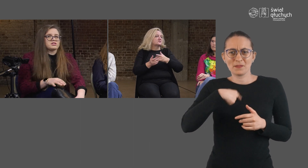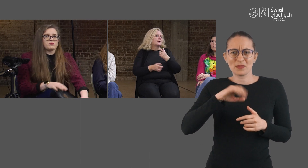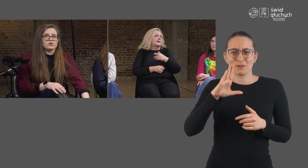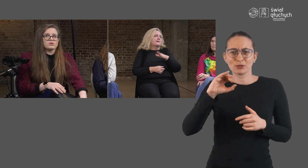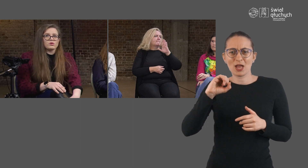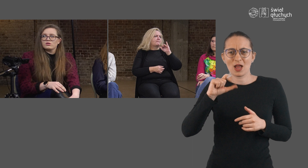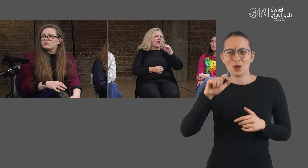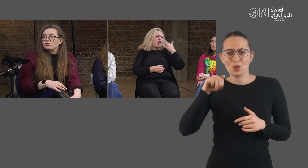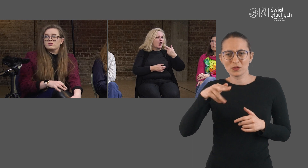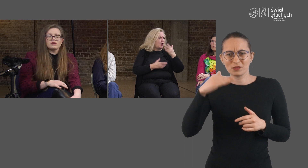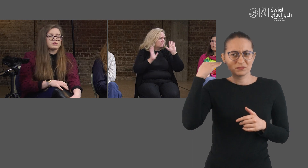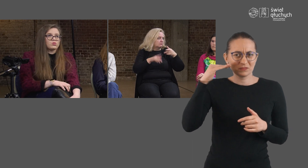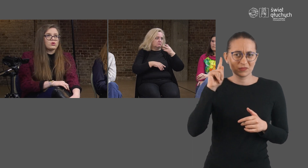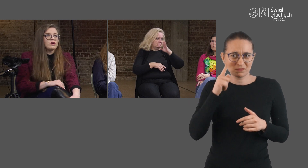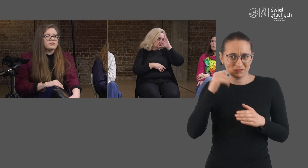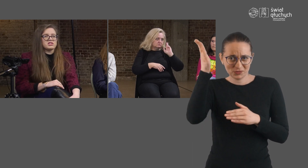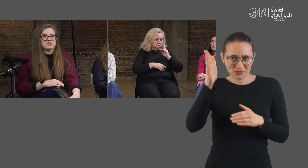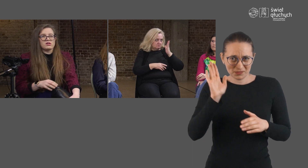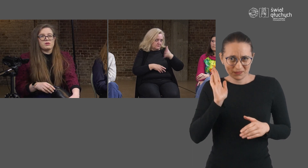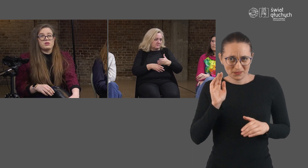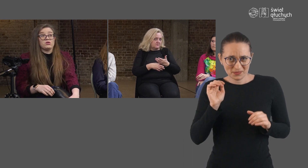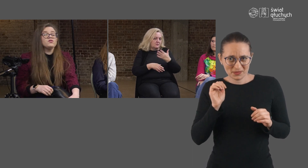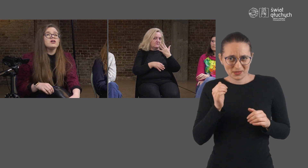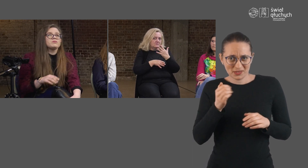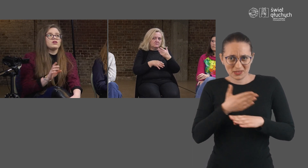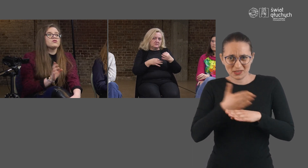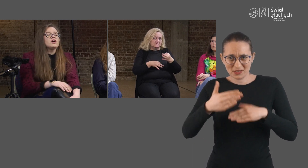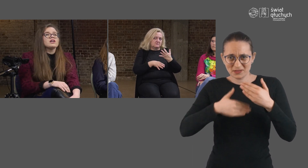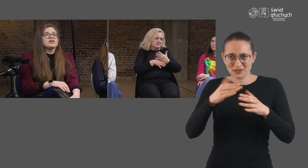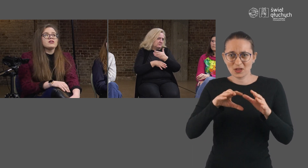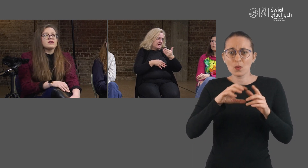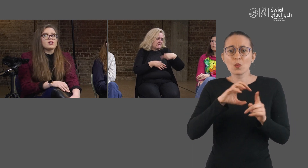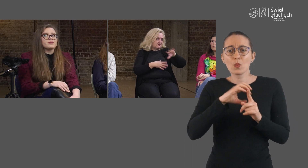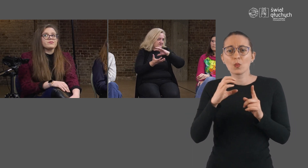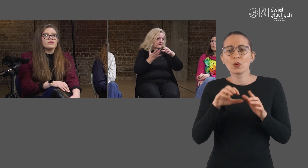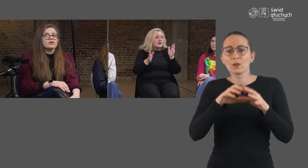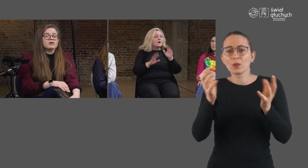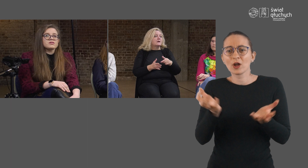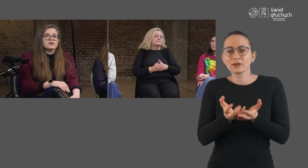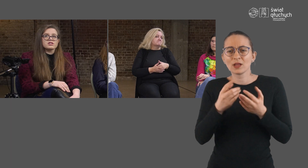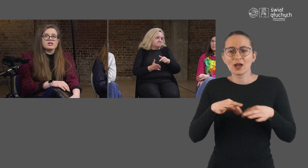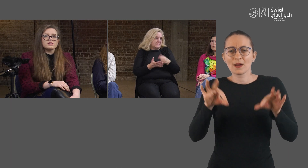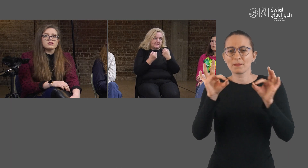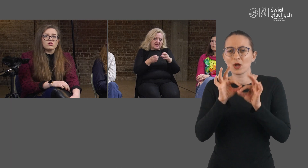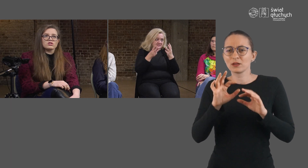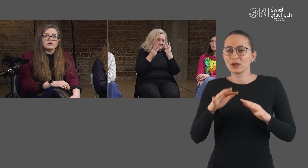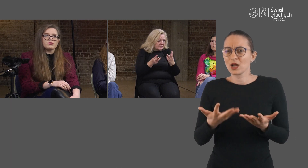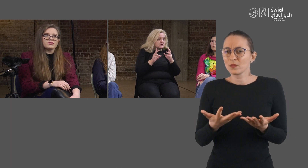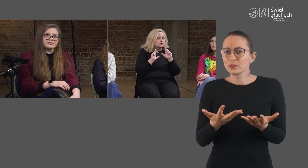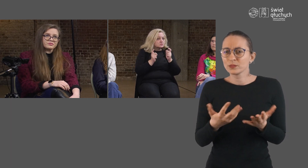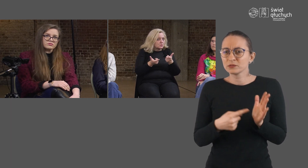bilion ileś tam osób z uszkodzeniem słuchu, 50 chyba milionów. I tak, bardzo ważne jest